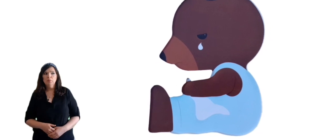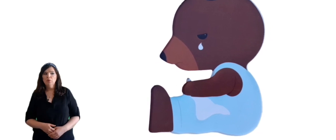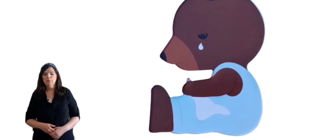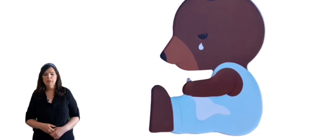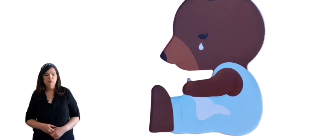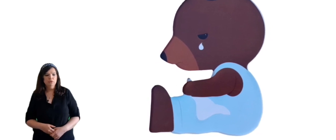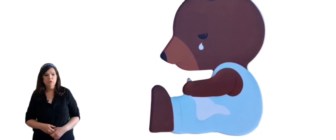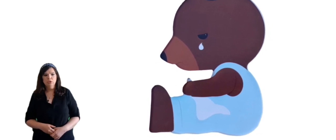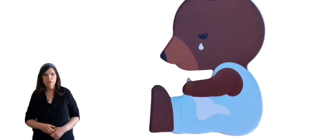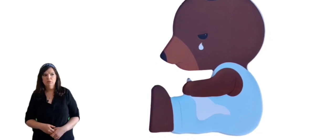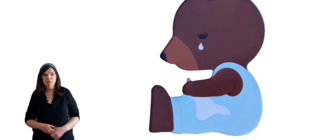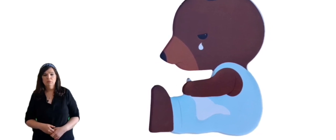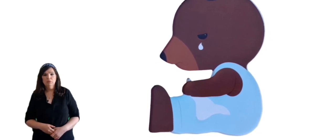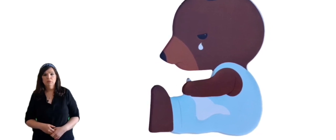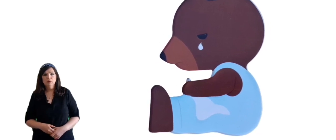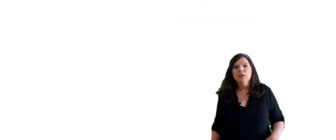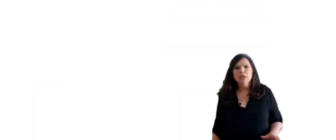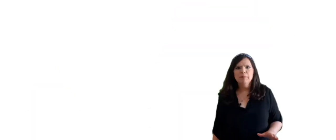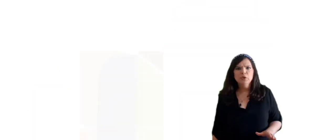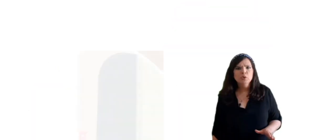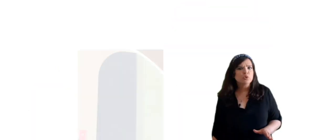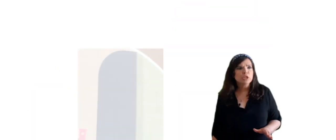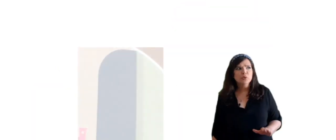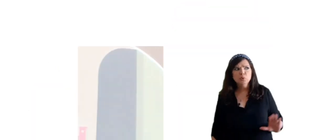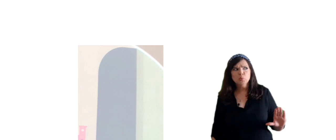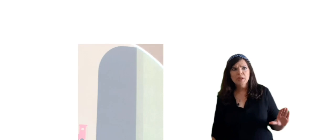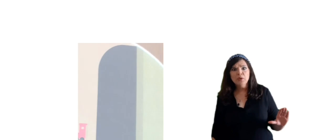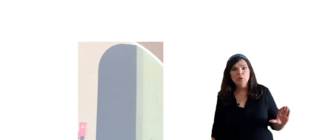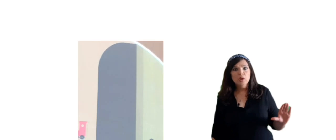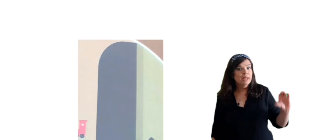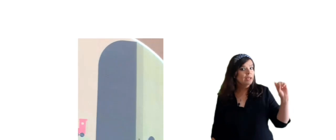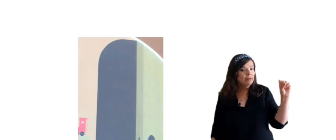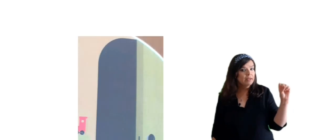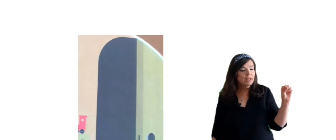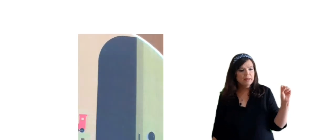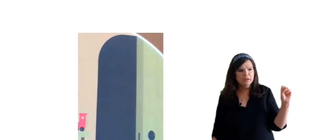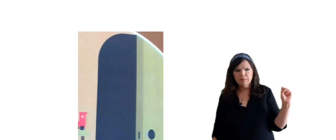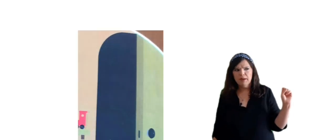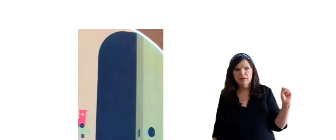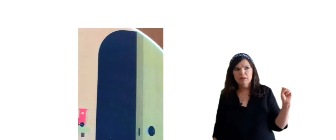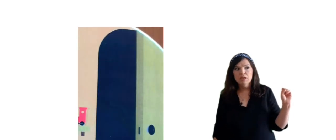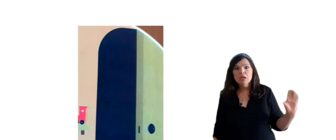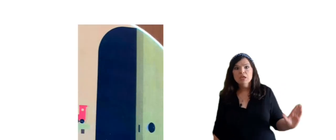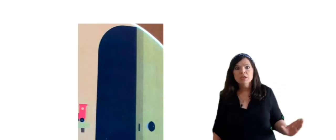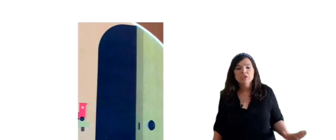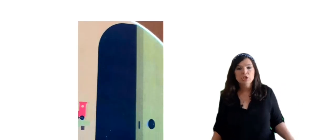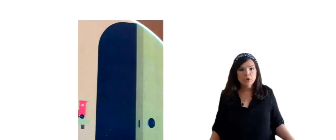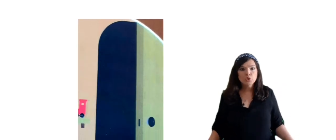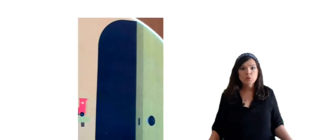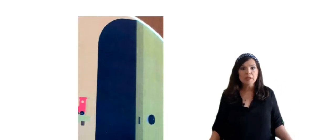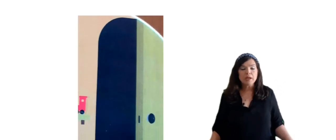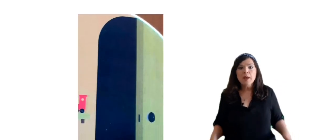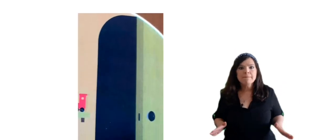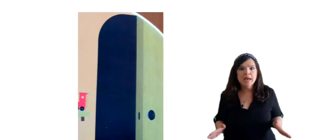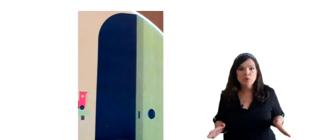Osito. De pronto escucharon un ruido. que venía de arriba. Y